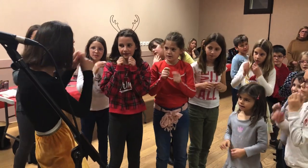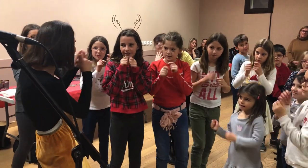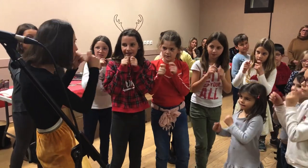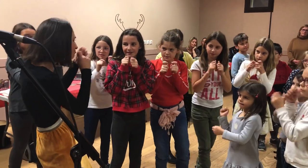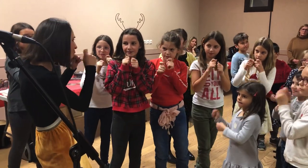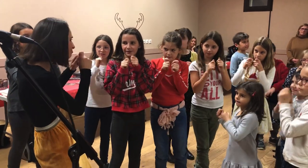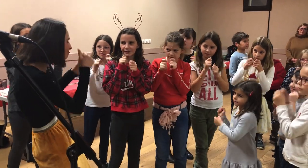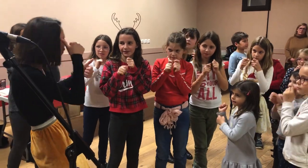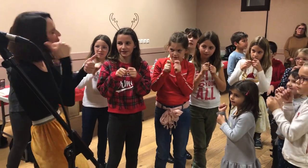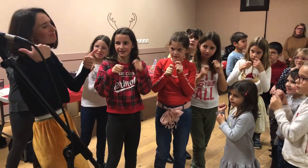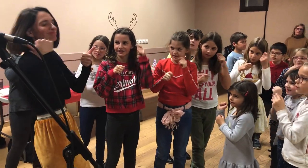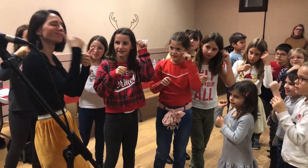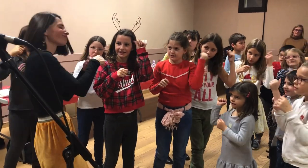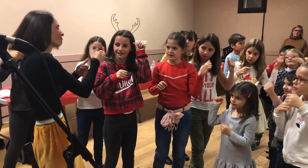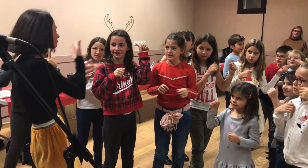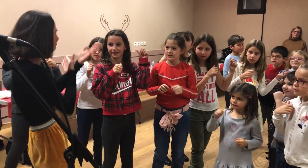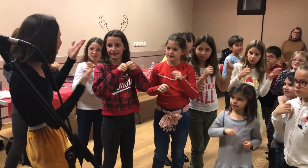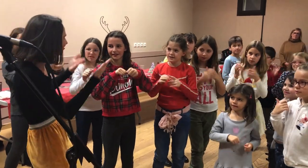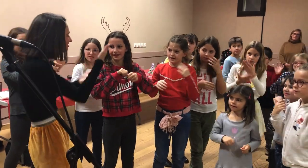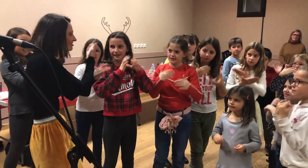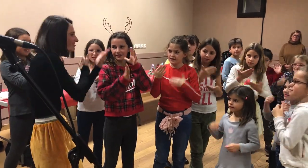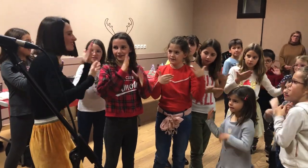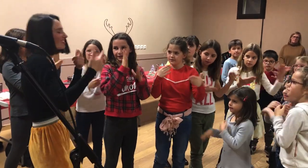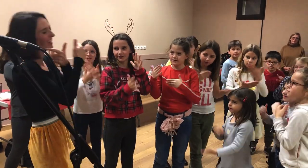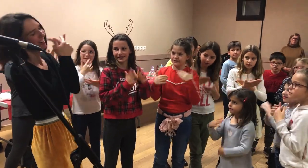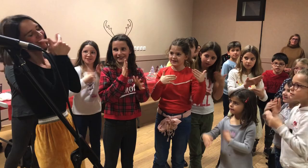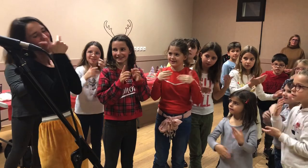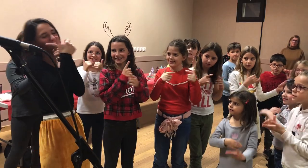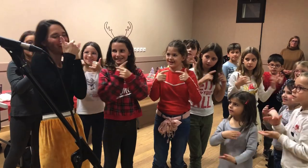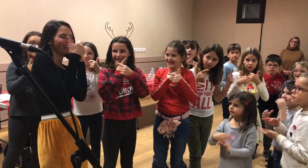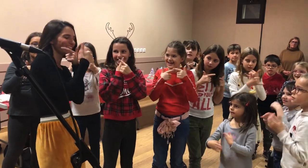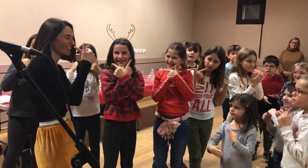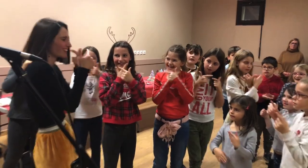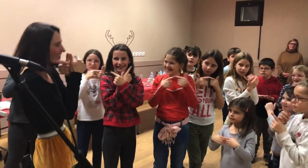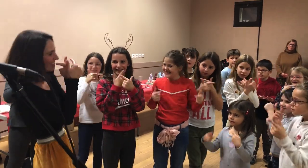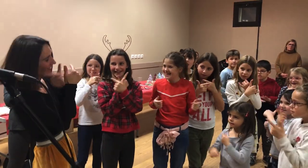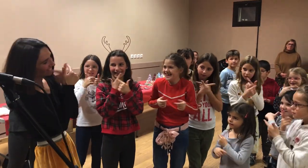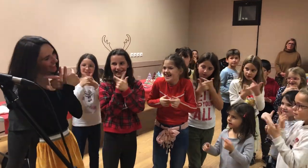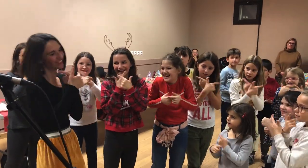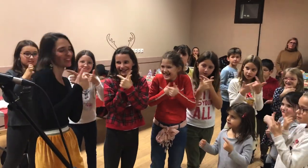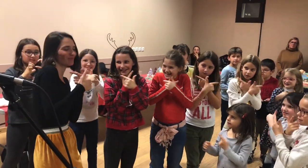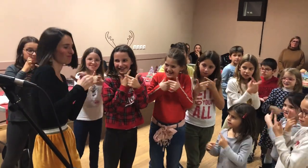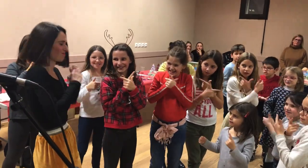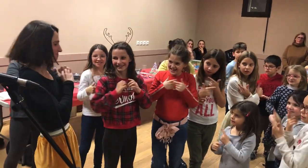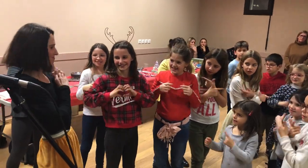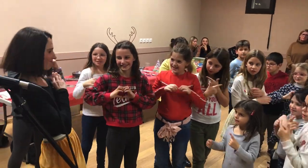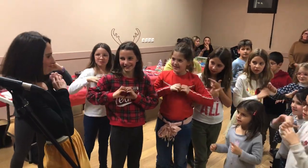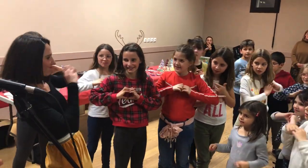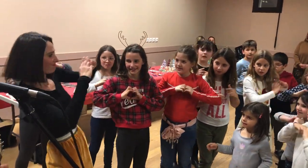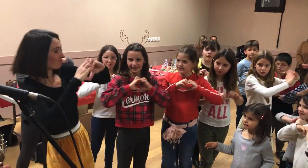l'émotion chacun nos fous et votre carrosse on